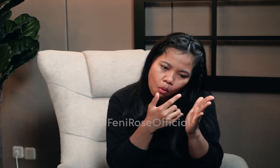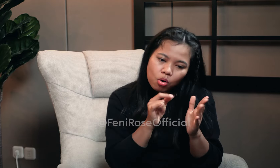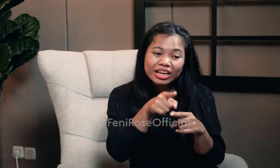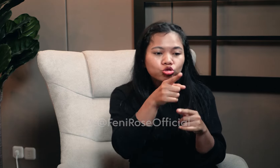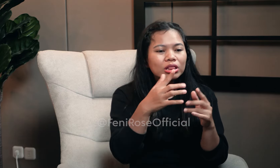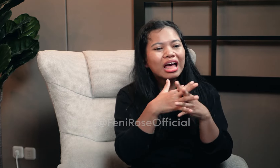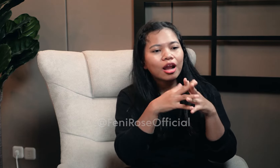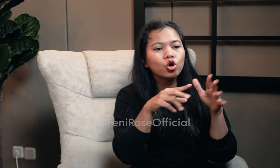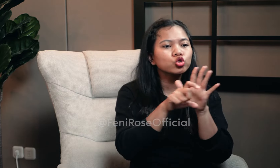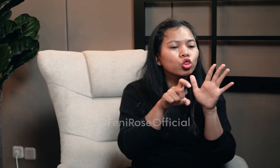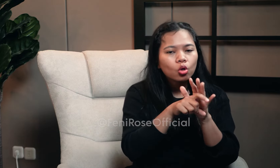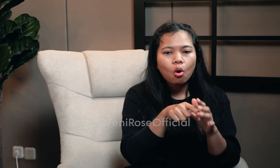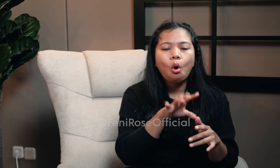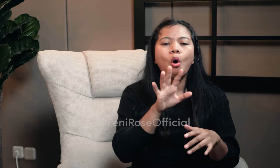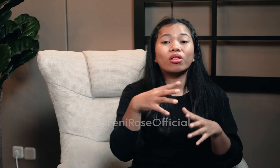e Sebelumnya saya tanya